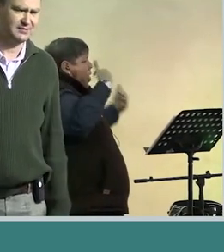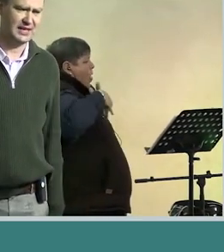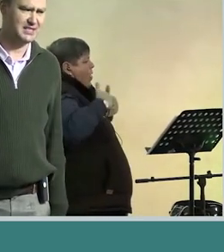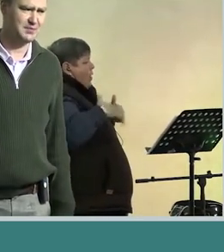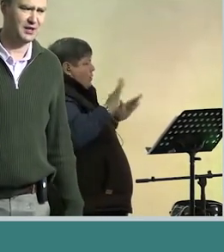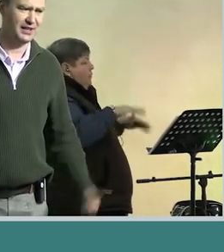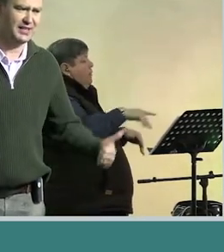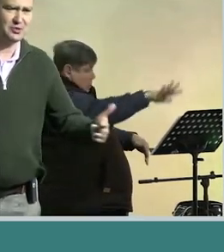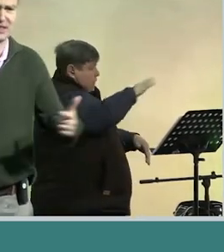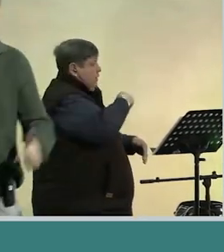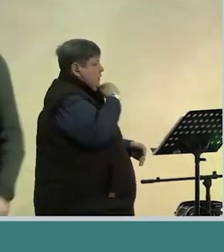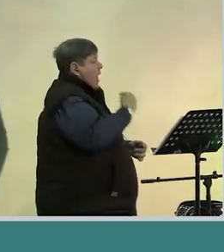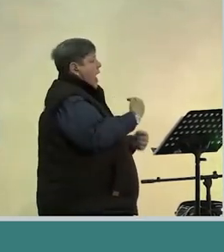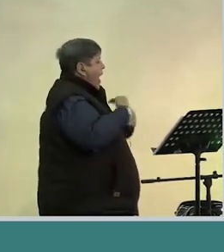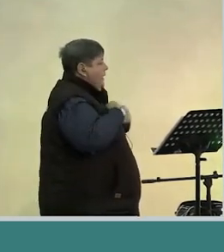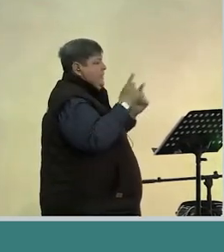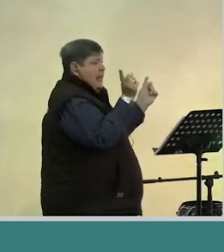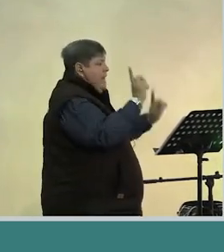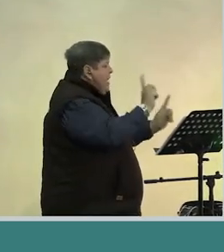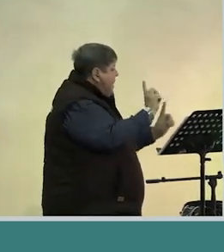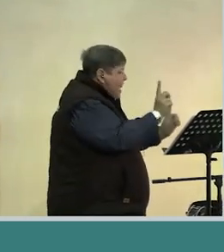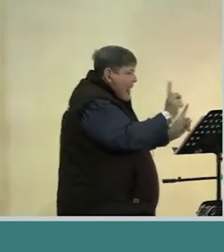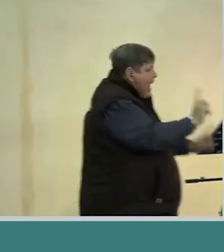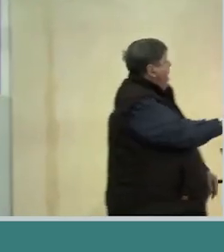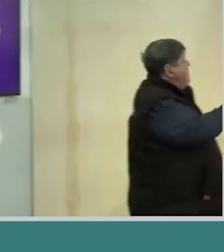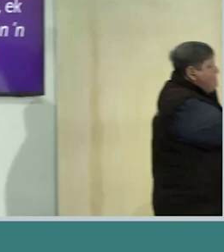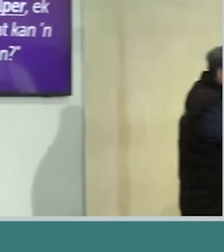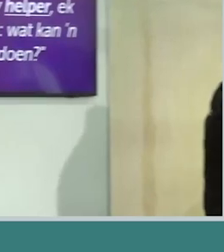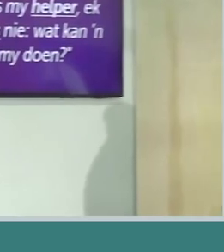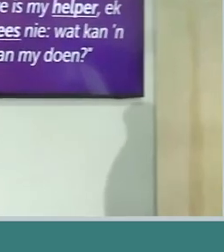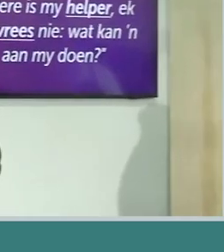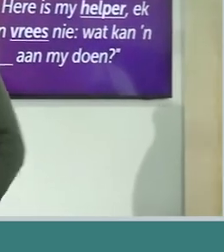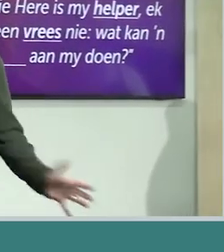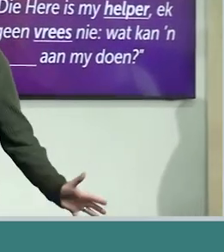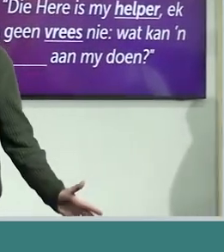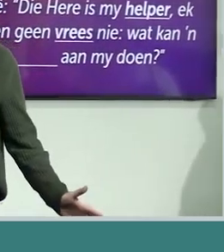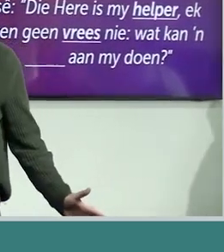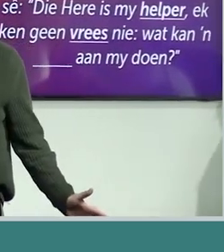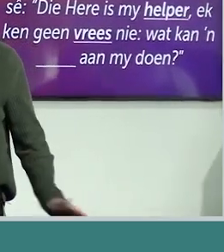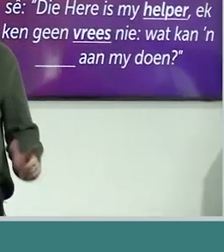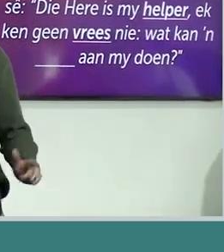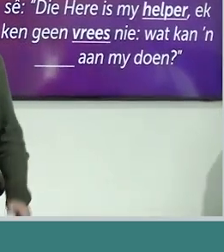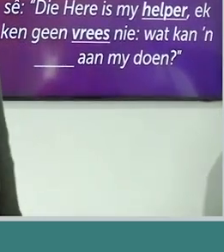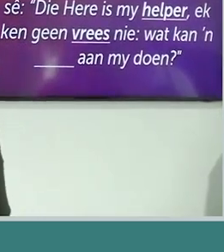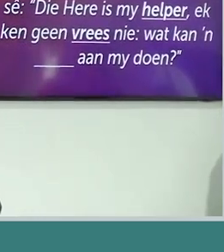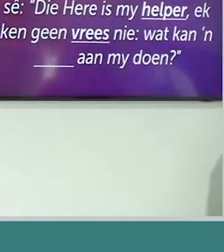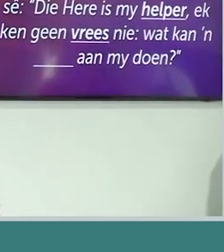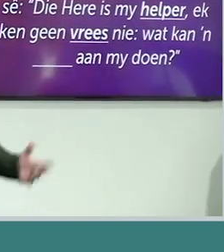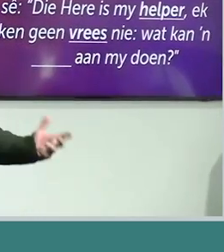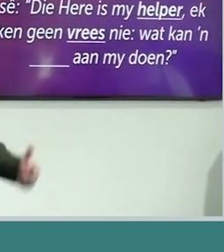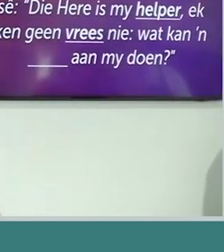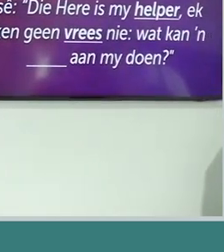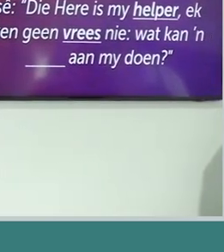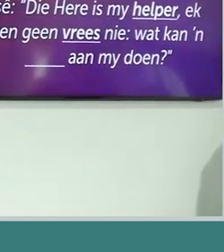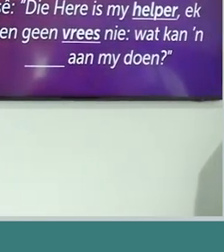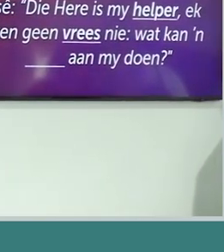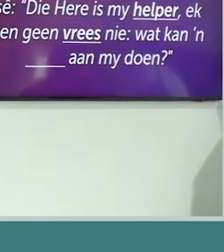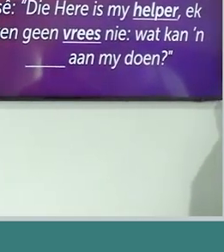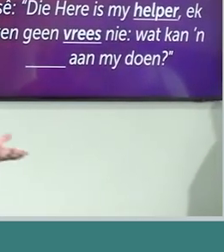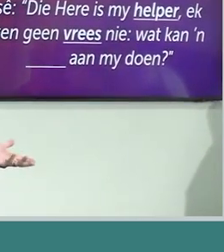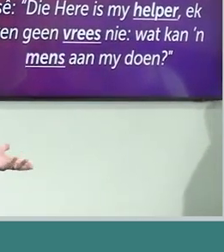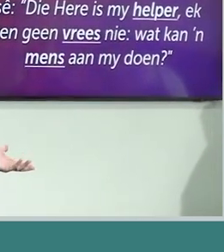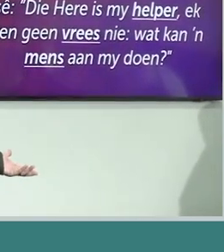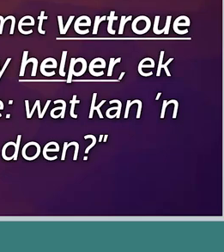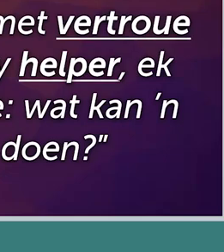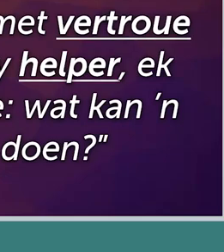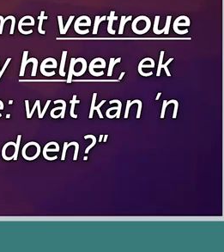kostbeleid ek is nie bang nie 1 2 3 ek is nie bang nie ek het geen rede om te vrees nie ek is nie die Heere en dis dan wat hy ook verder sê is